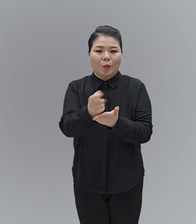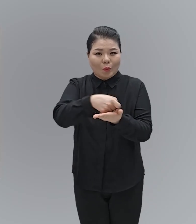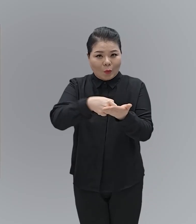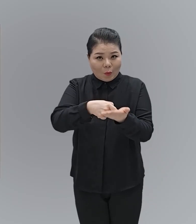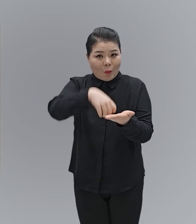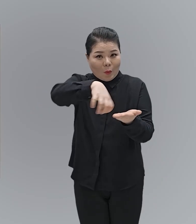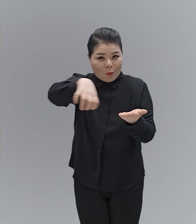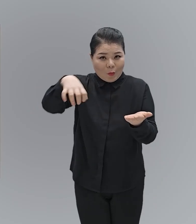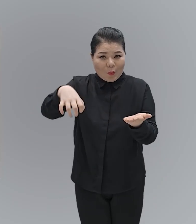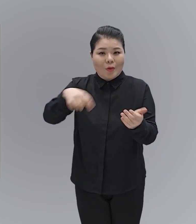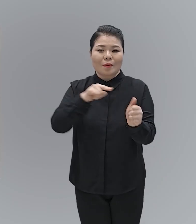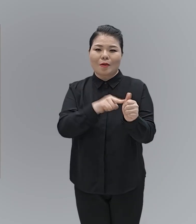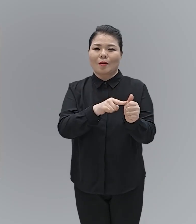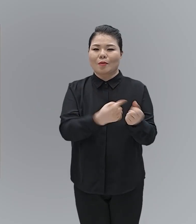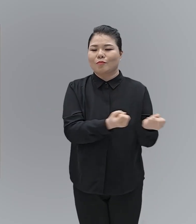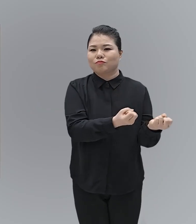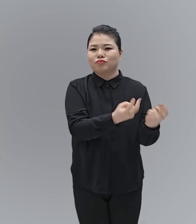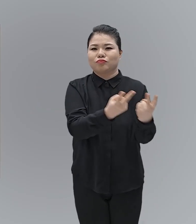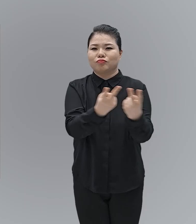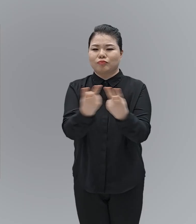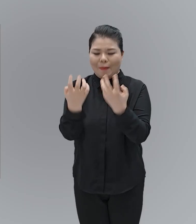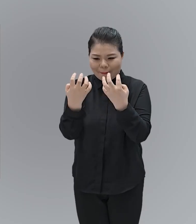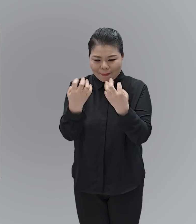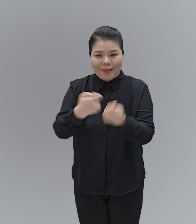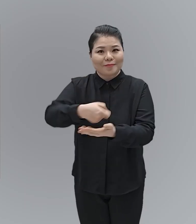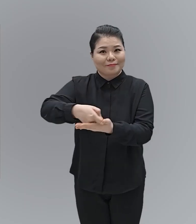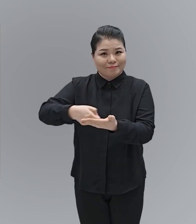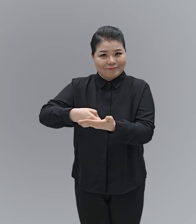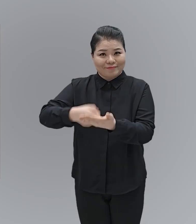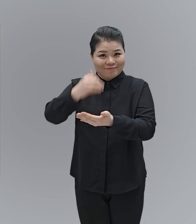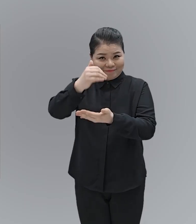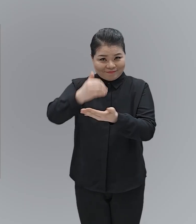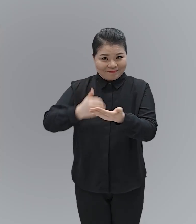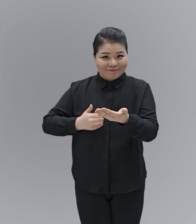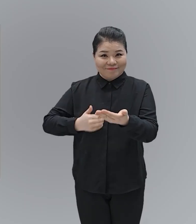언론 매체에 해밍웨이가 기고한 수백여 편의 기사.